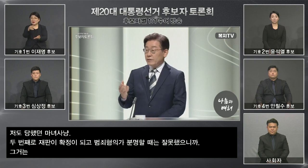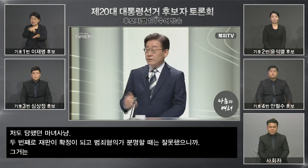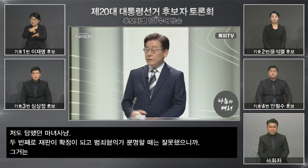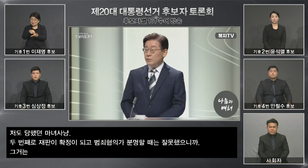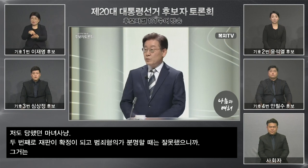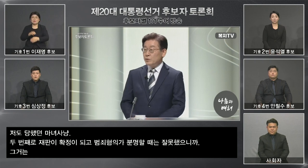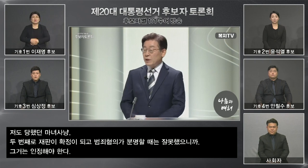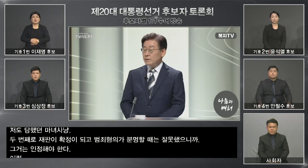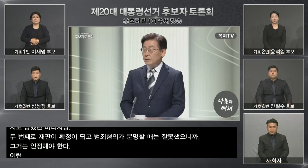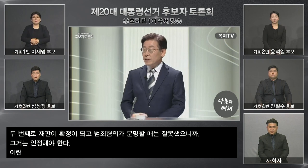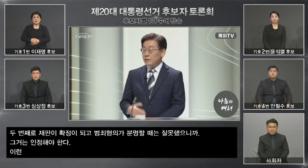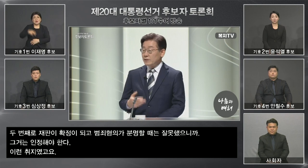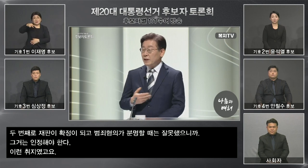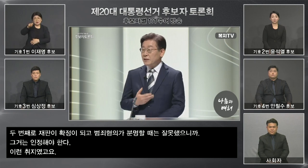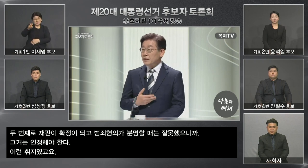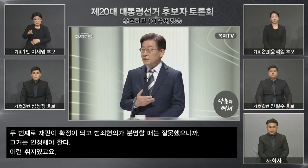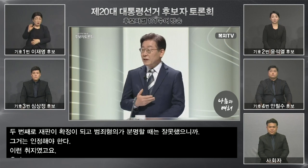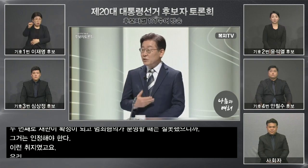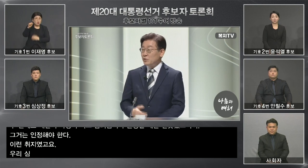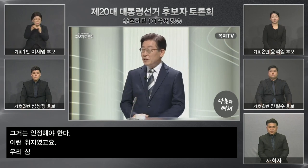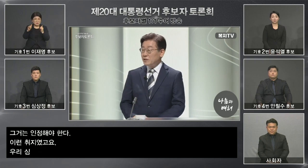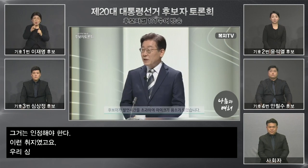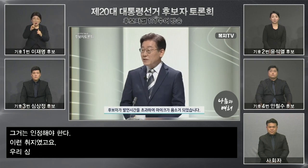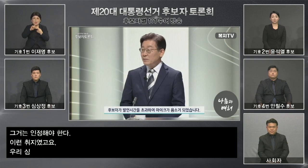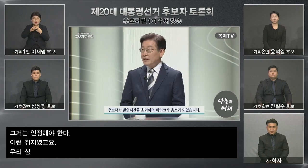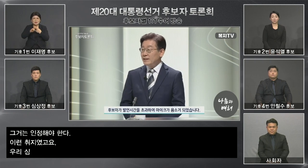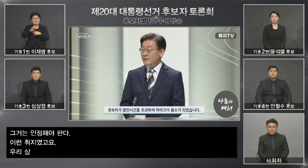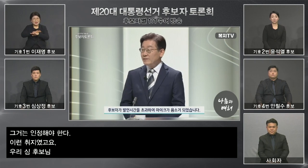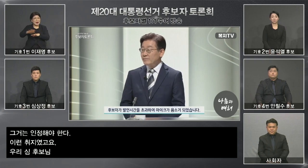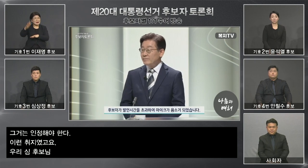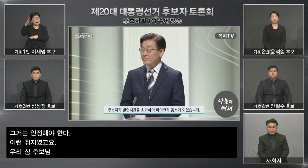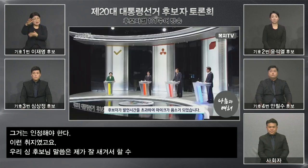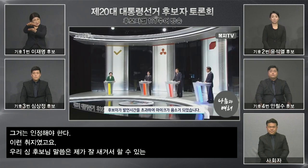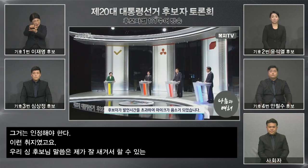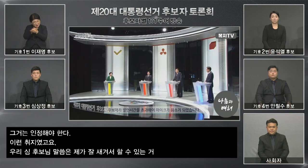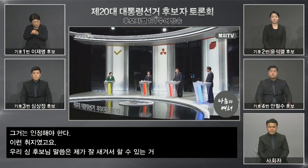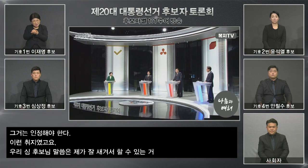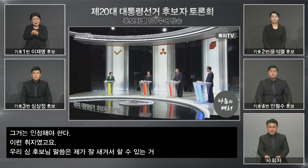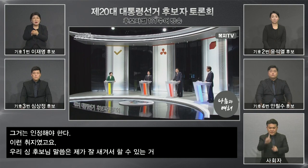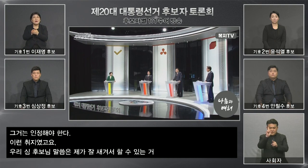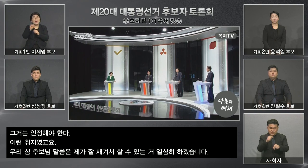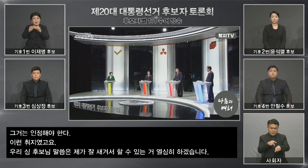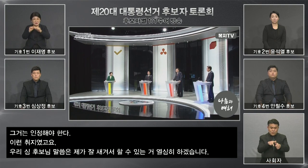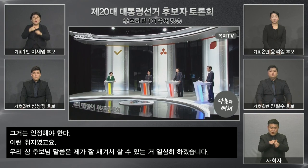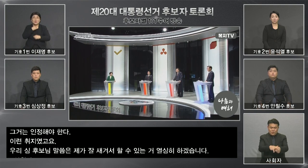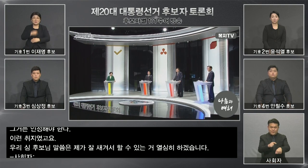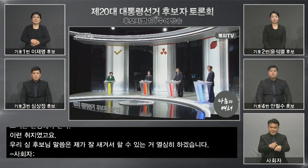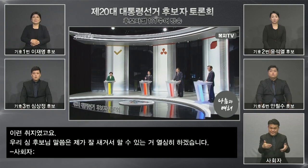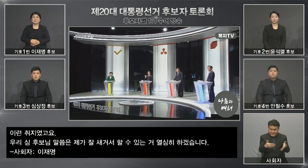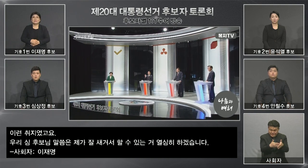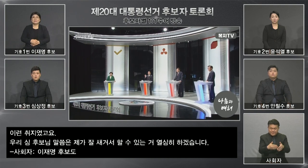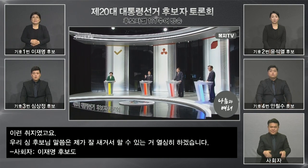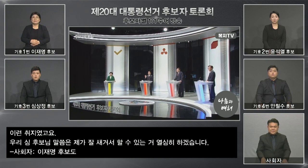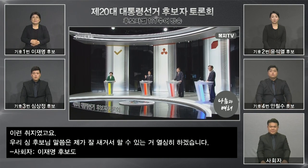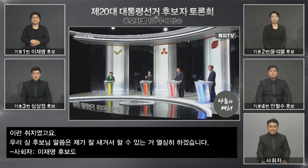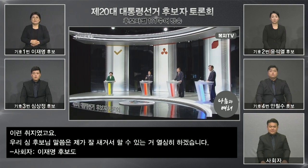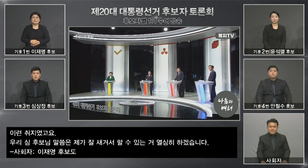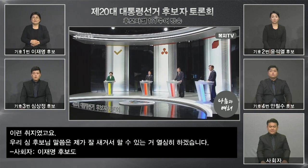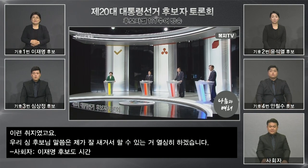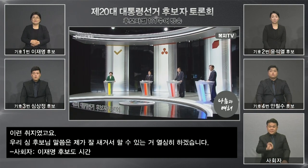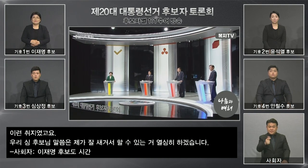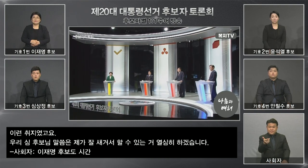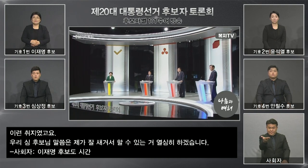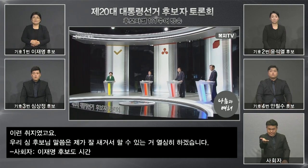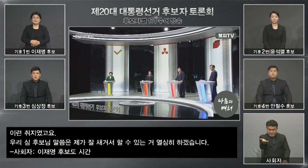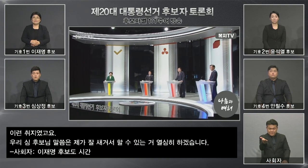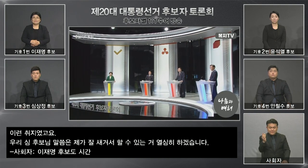우리 심은 후보님 말씀은 제가 잘 새겨서 할 수 있는 걸 열심히 하겠습니다. 네. 이재명 후보도 시간 다 쓰셨습니다. 안철수